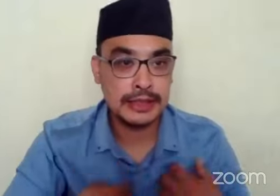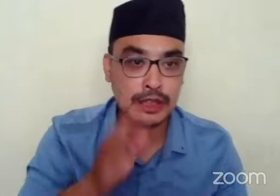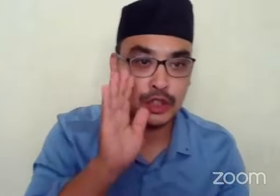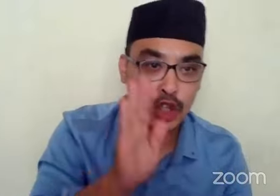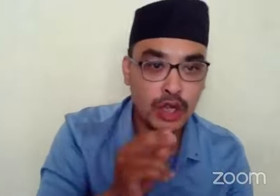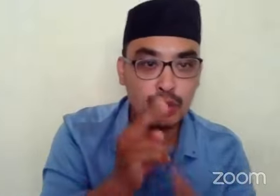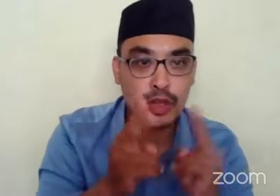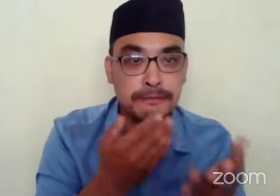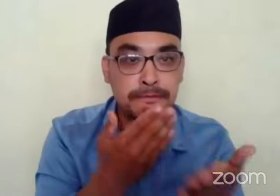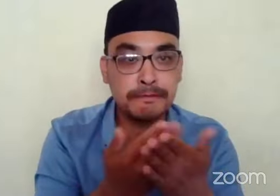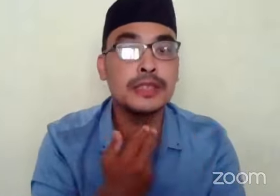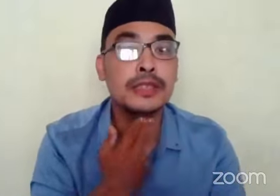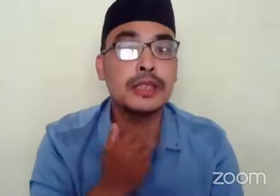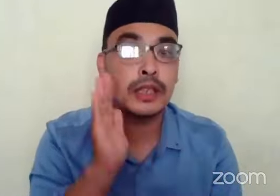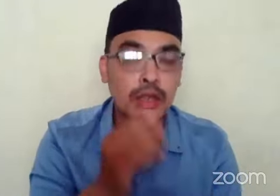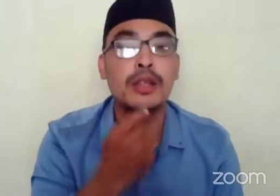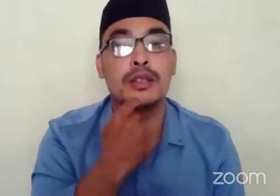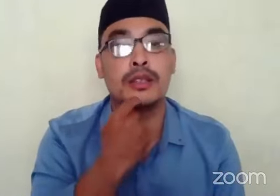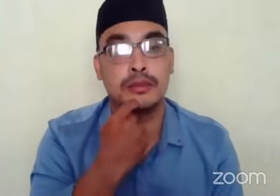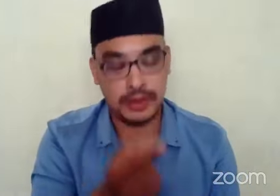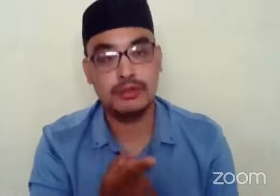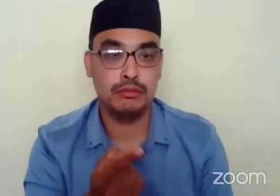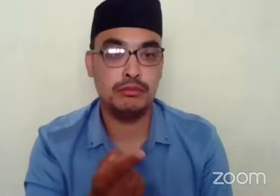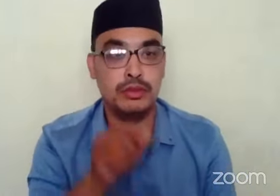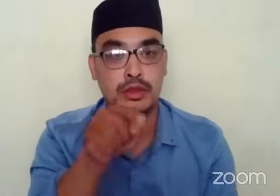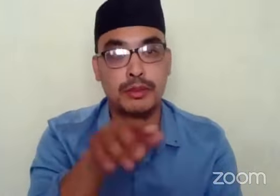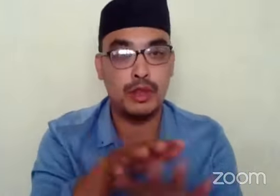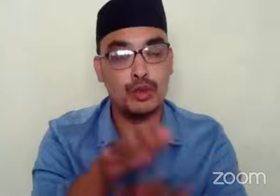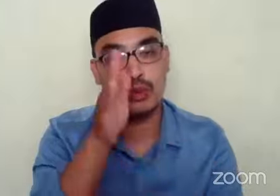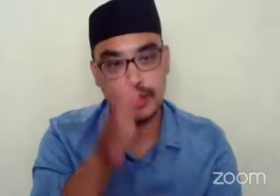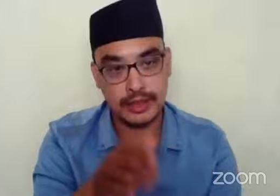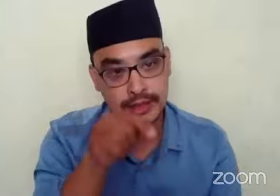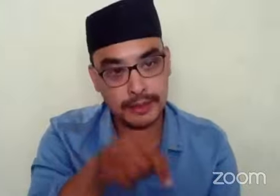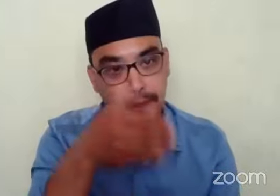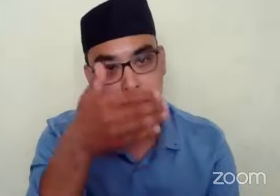राख्न मन छ जस्तो लाग्यो भनेदेखि तपाईँहरूले चाहिँ यसलाई